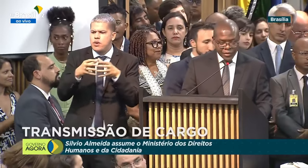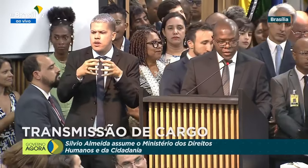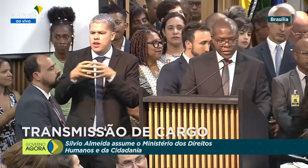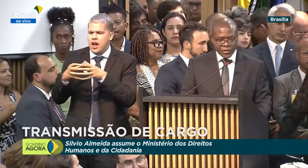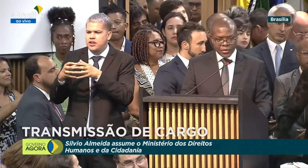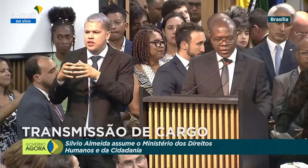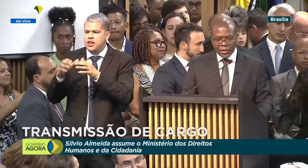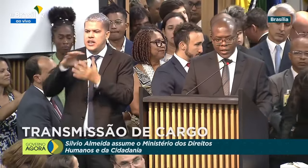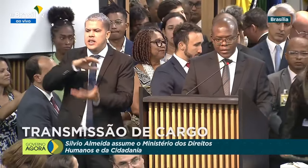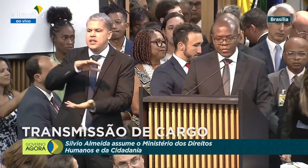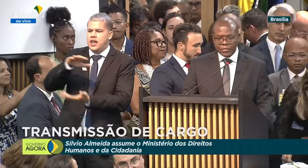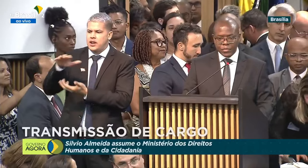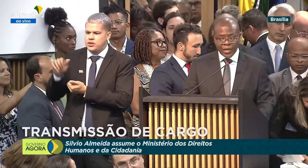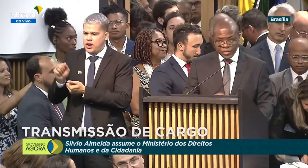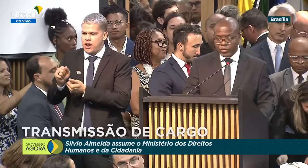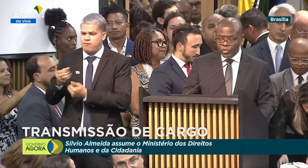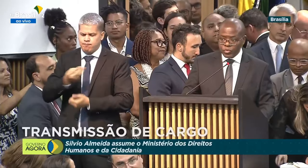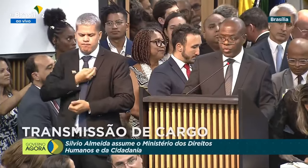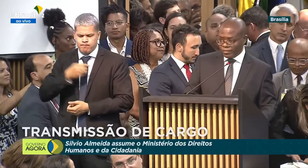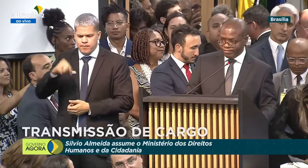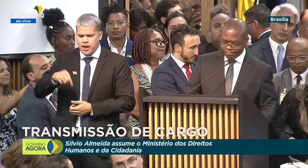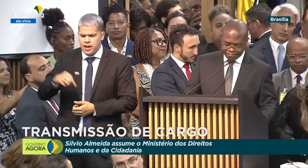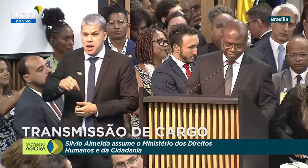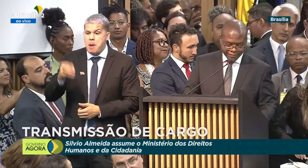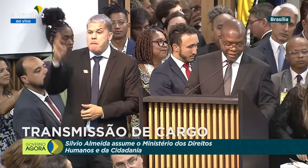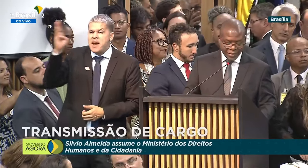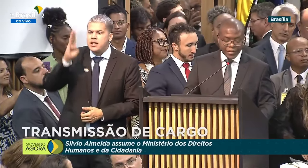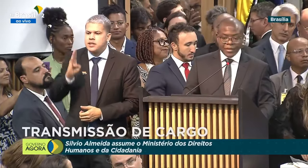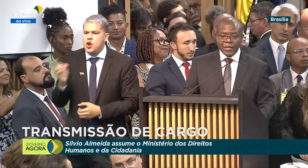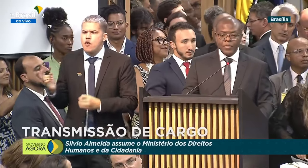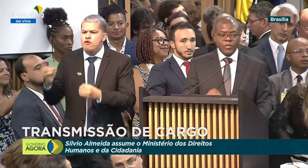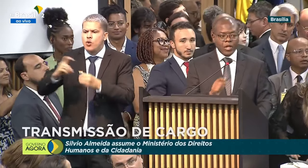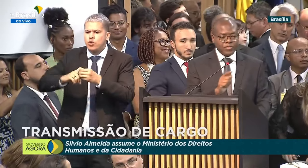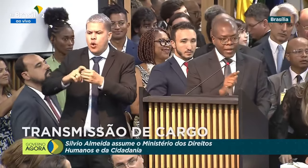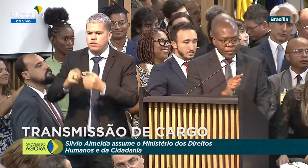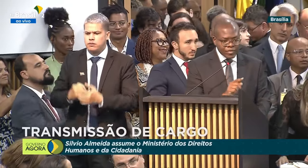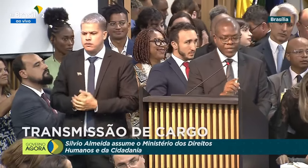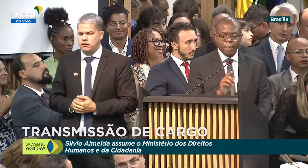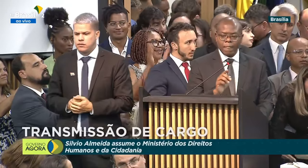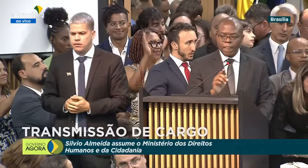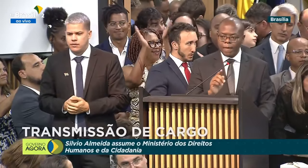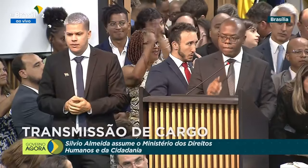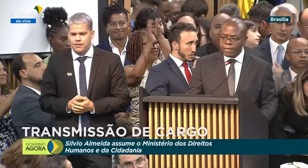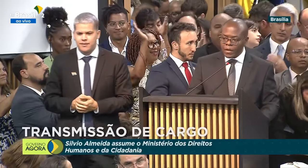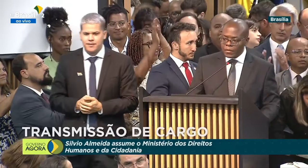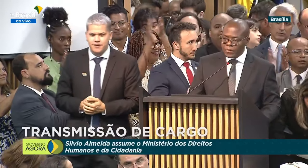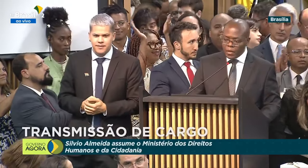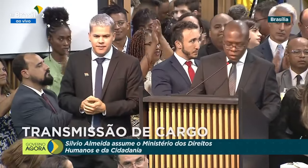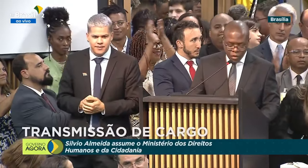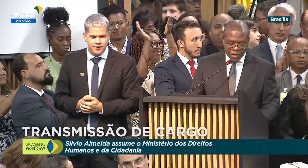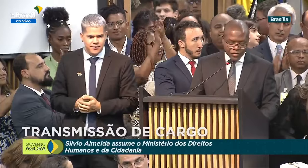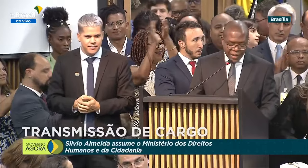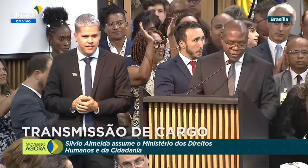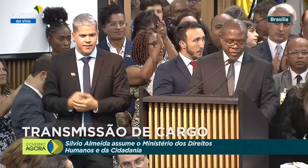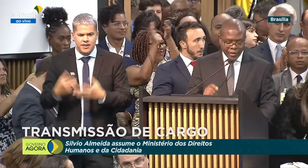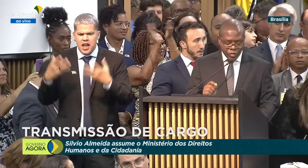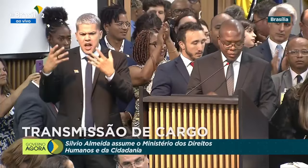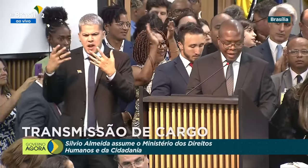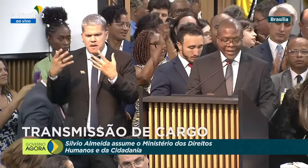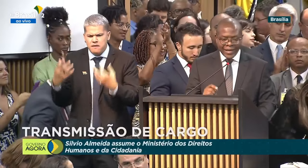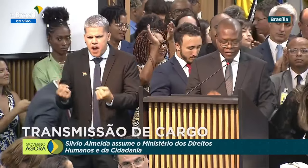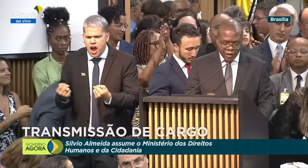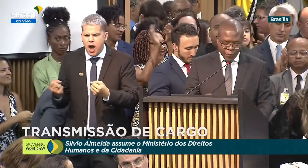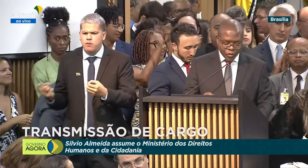presente que o Brasil voltou nós vamos Nós Vamos